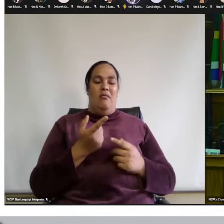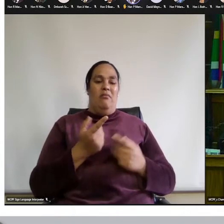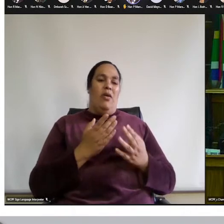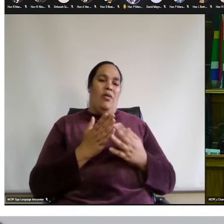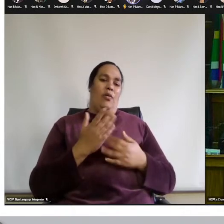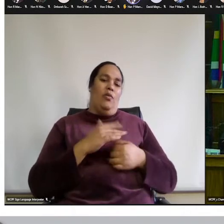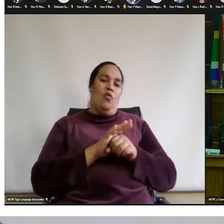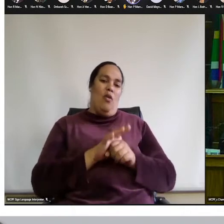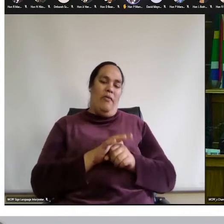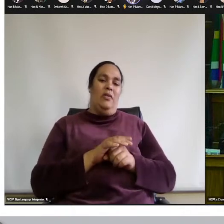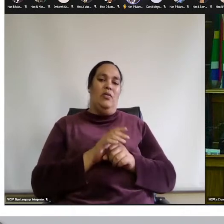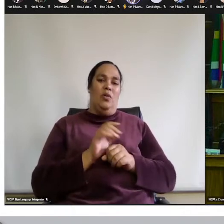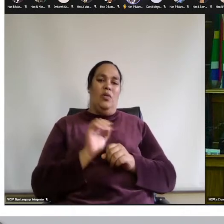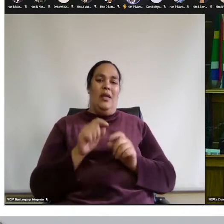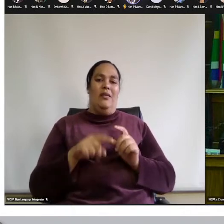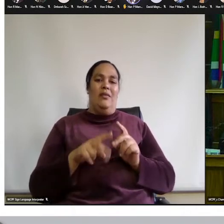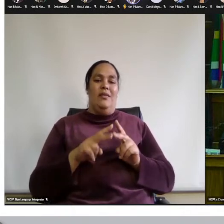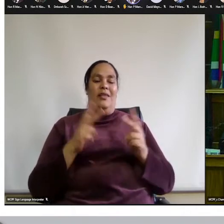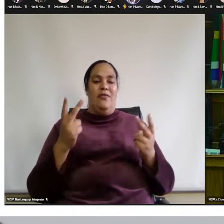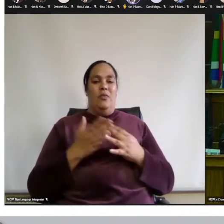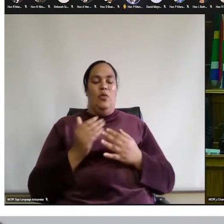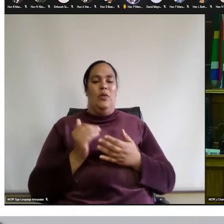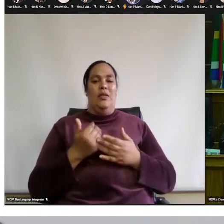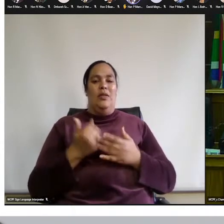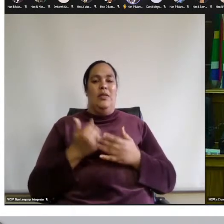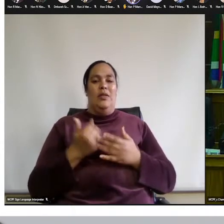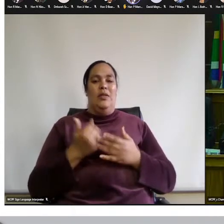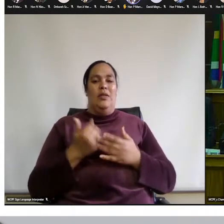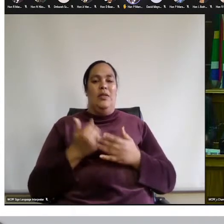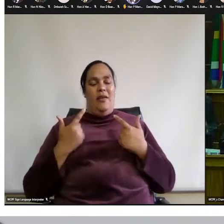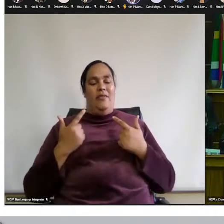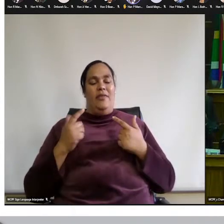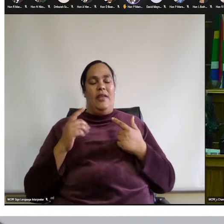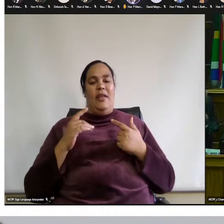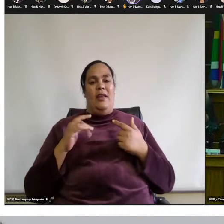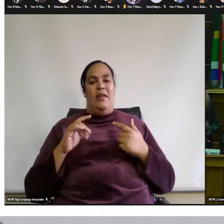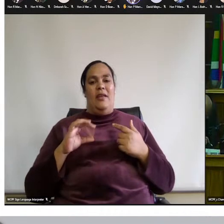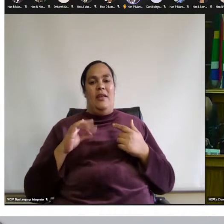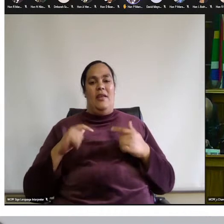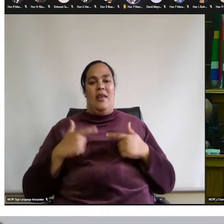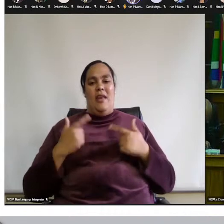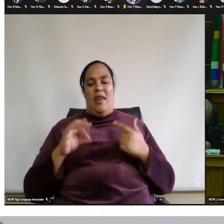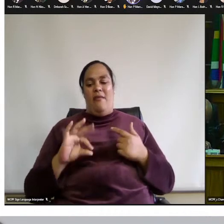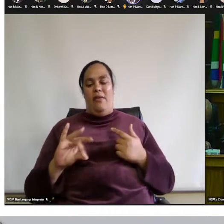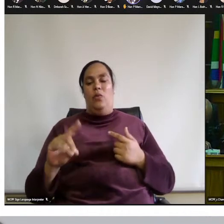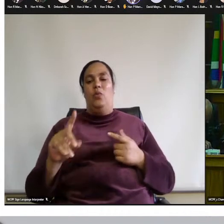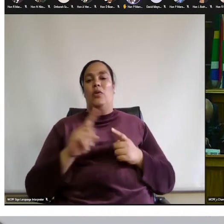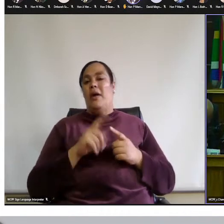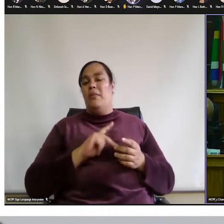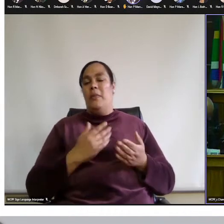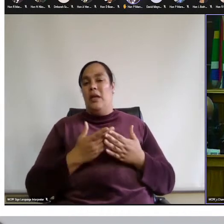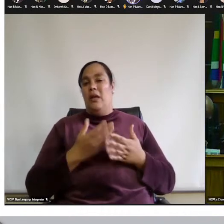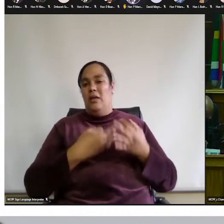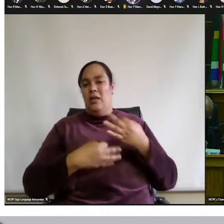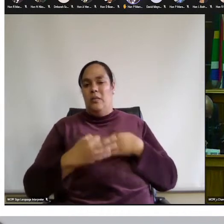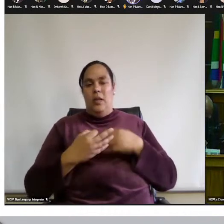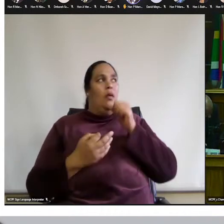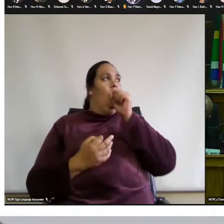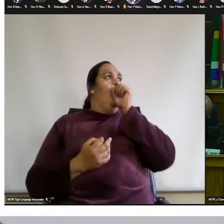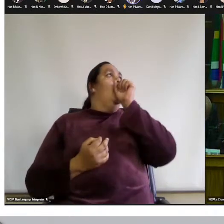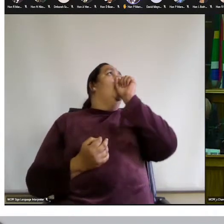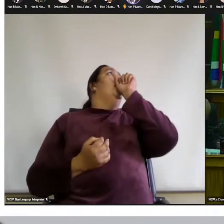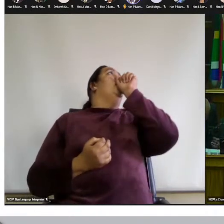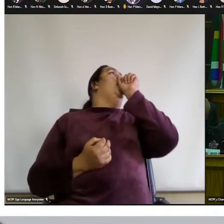So daar is die verskil between saving lives and saving livelihoods. Speaker, kan die premier vir ons sê, miskien vir ons